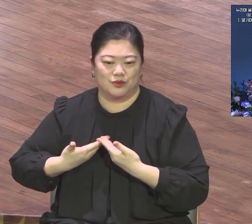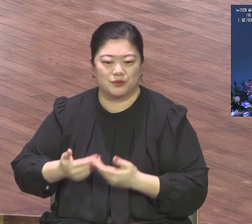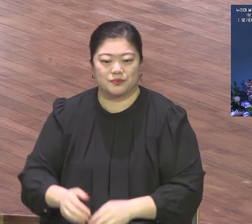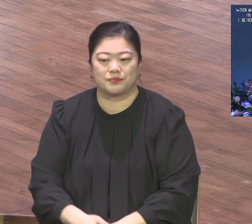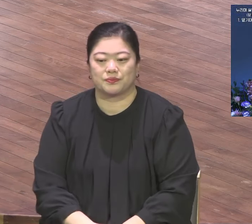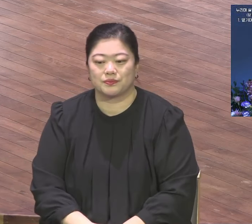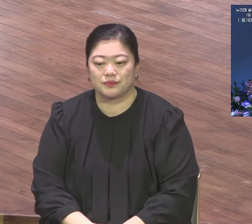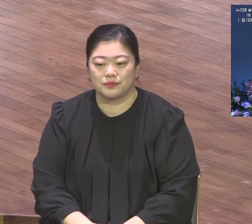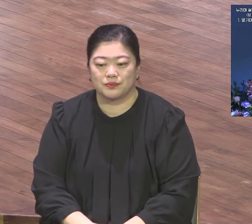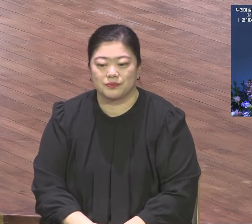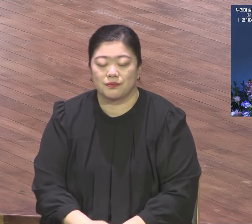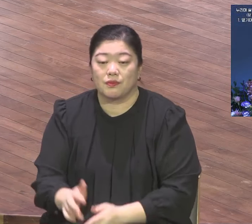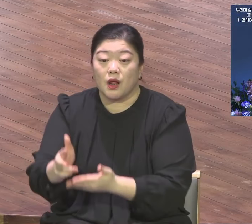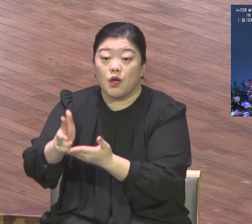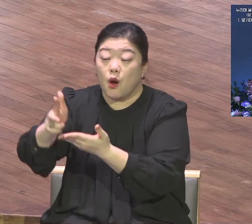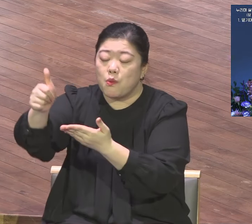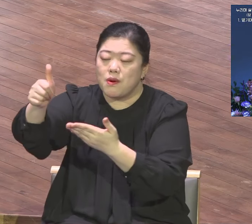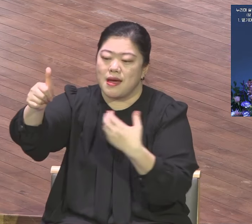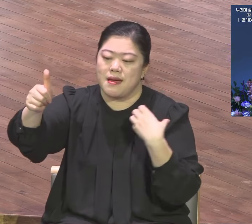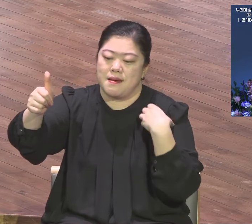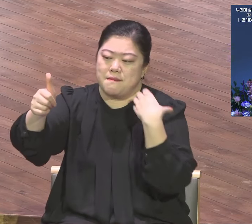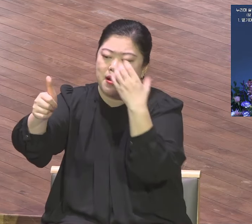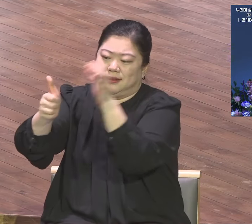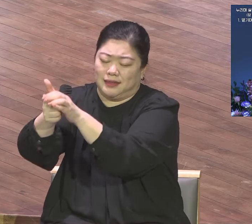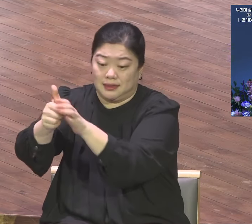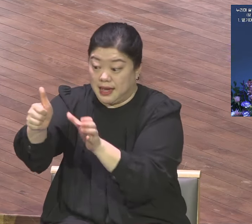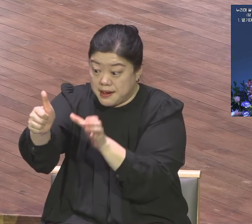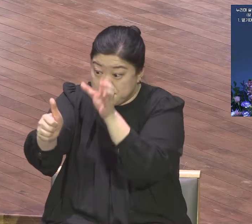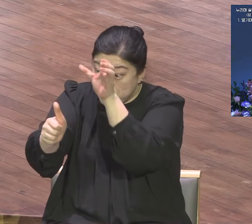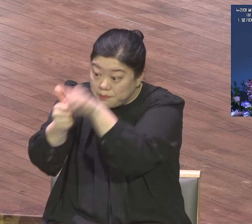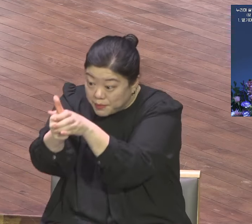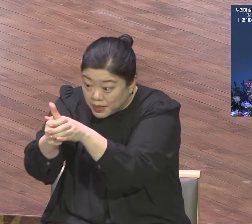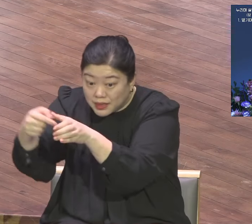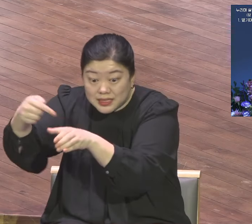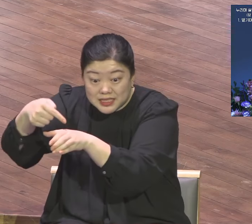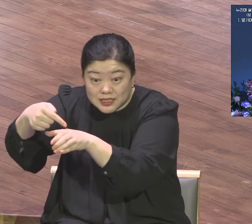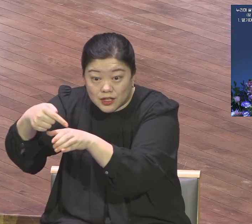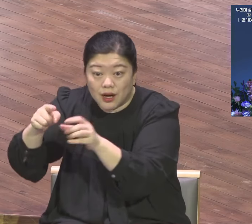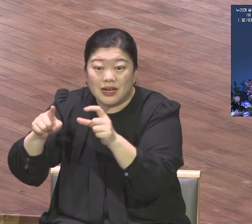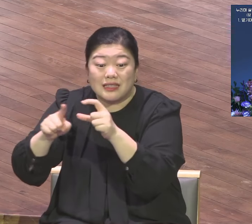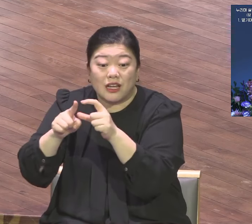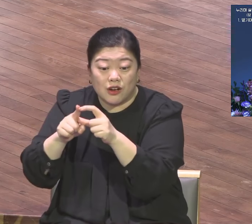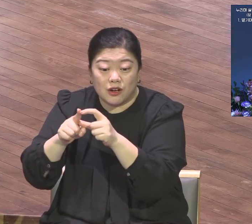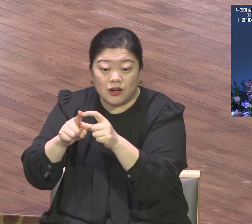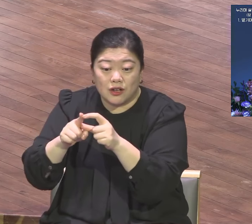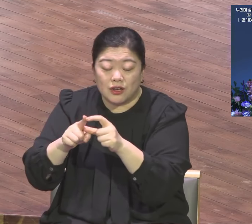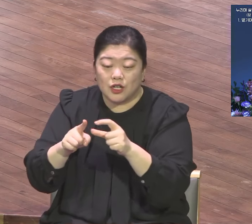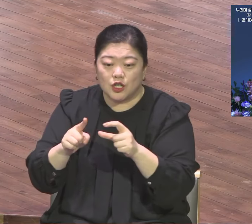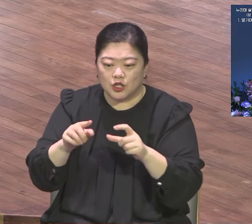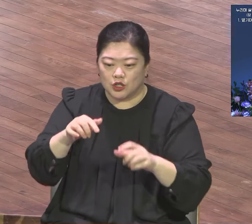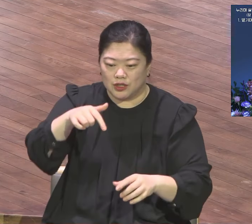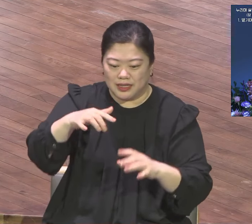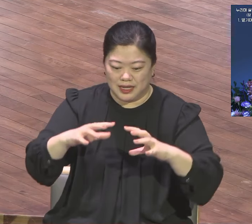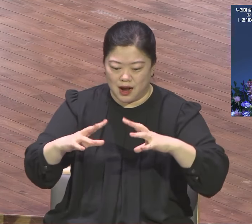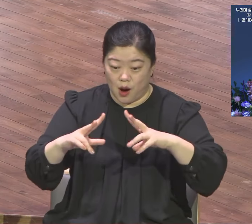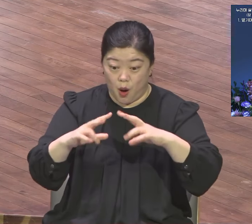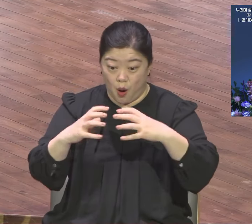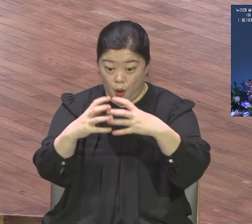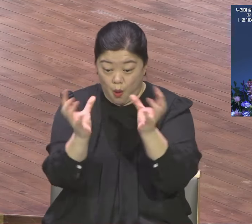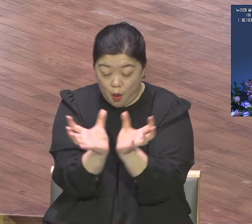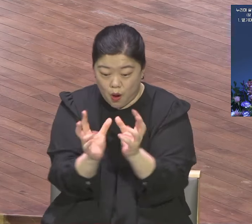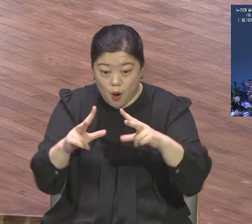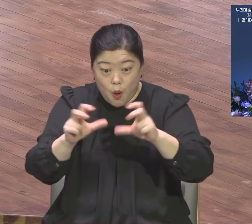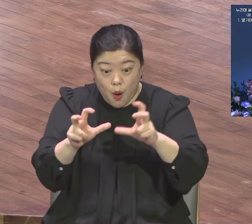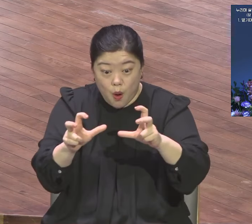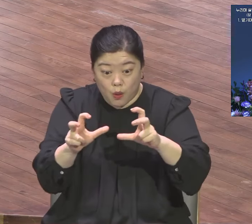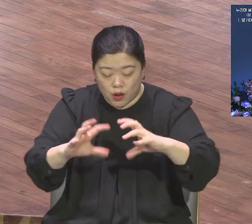여호와께 맡기라. 여기서 맡기라 이 말은 원어적으로는 굴려보내라 그런 뜻이에요. 굴려보내라.